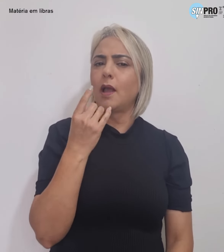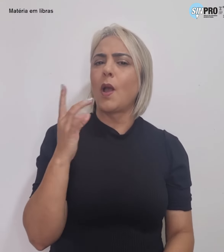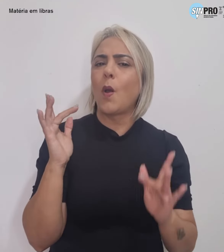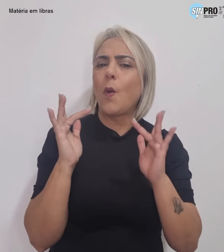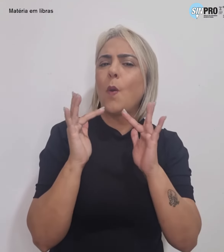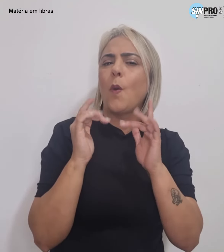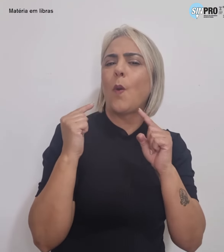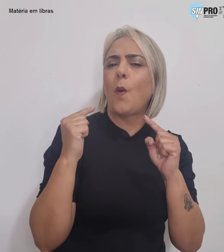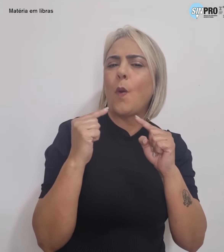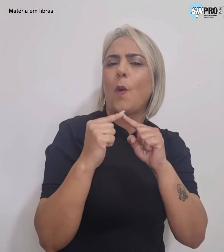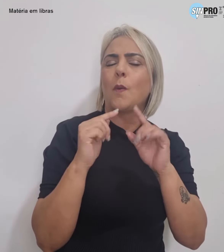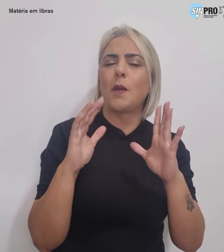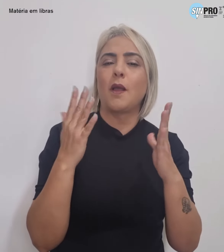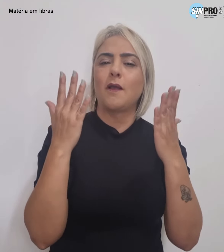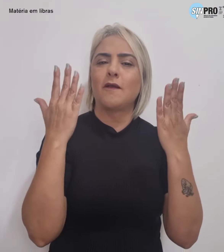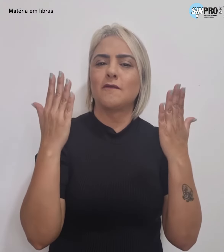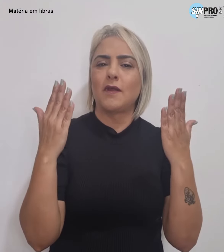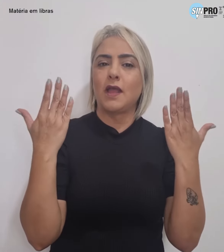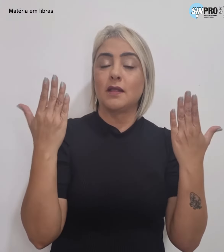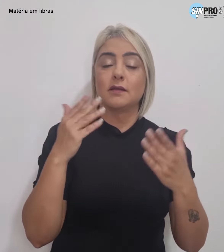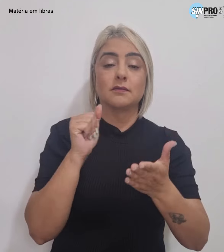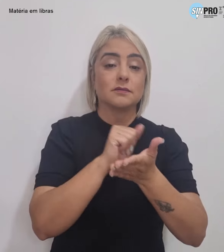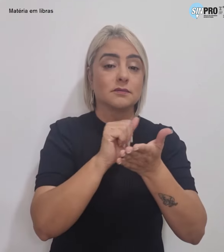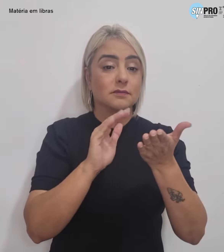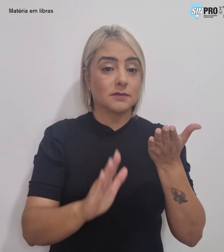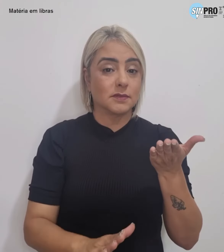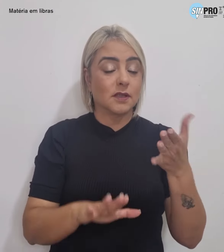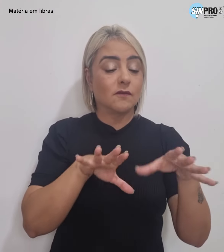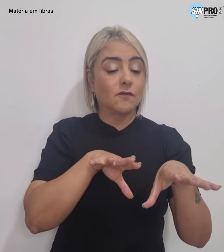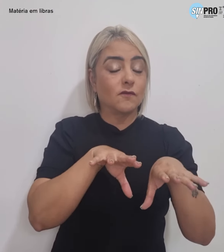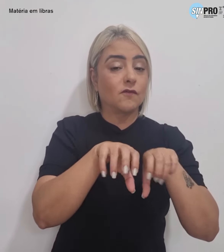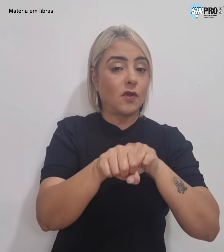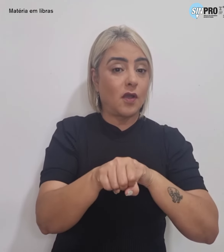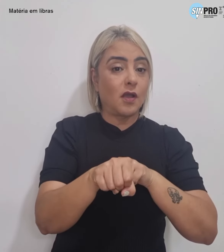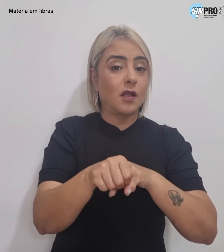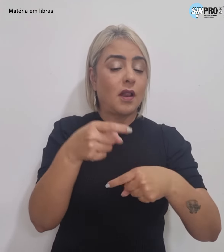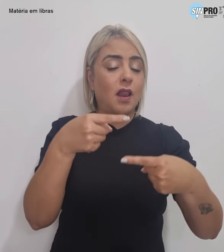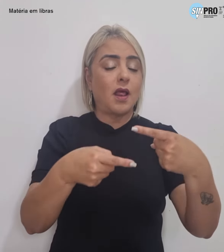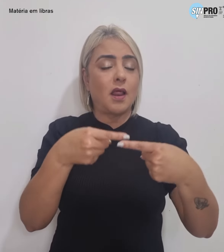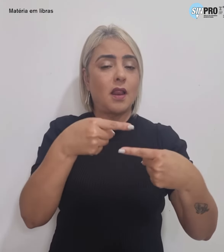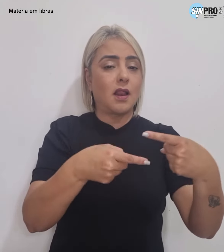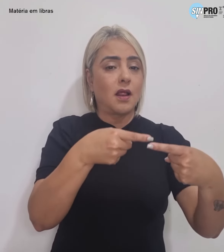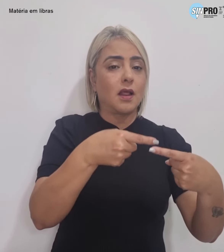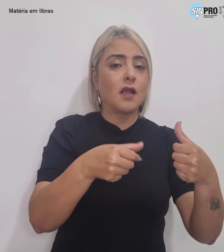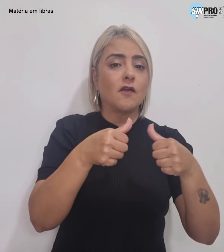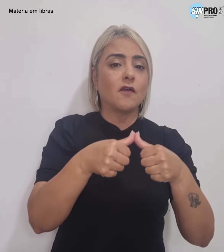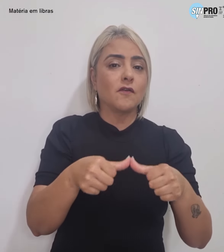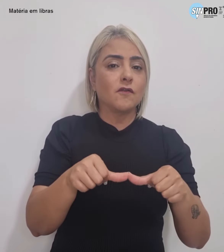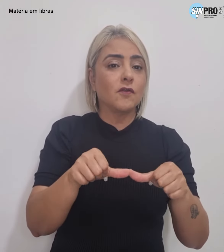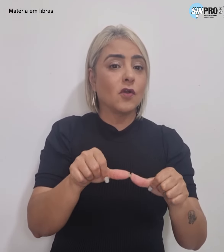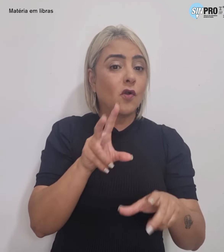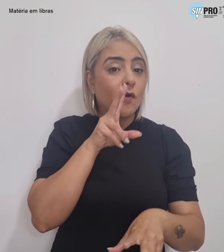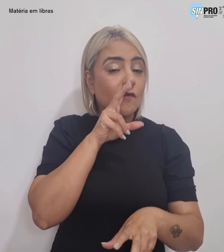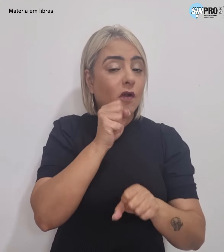confraternização com a atividade formativa e de debate, ficou latente para todos nós,